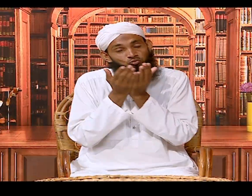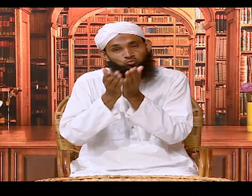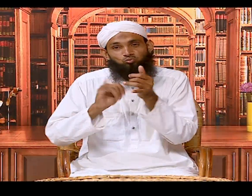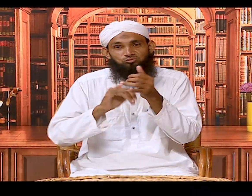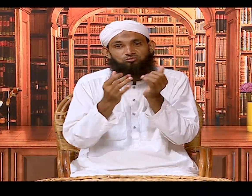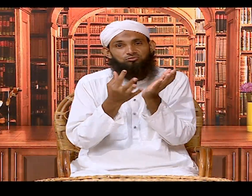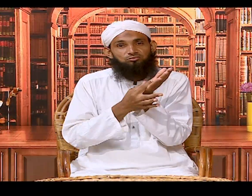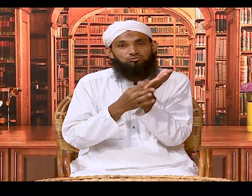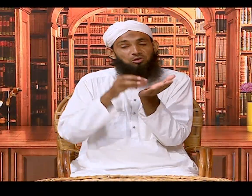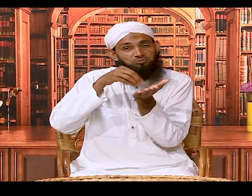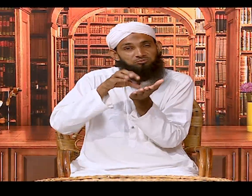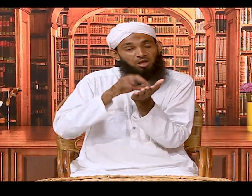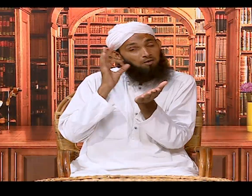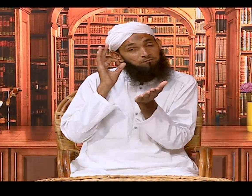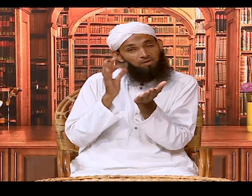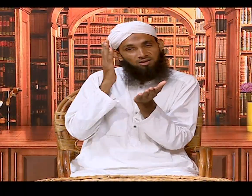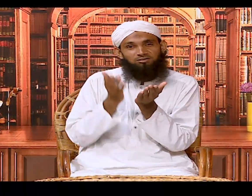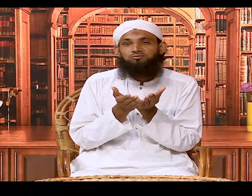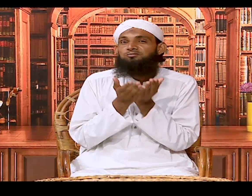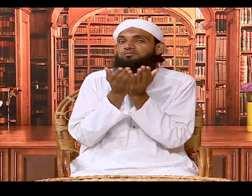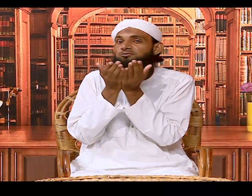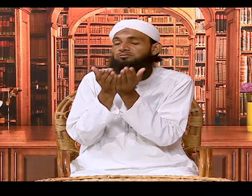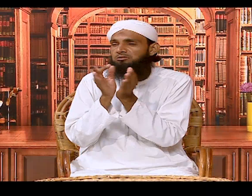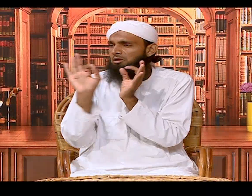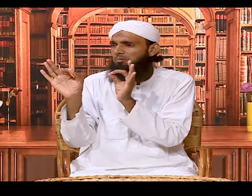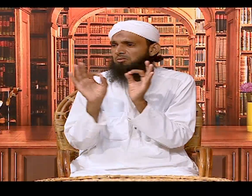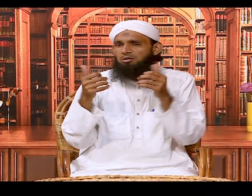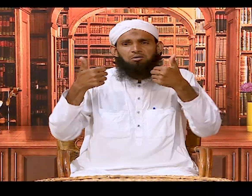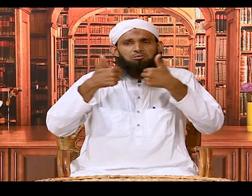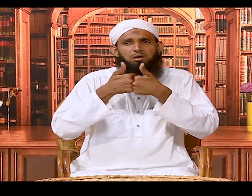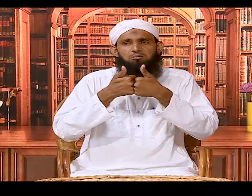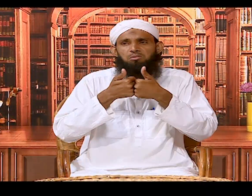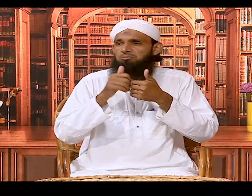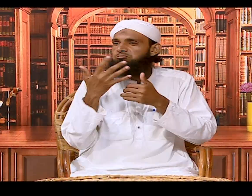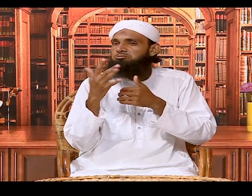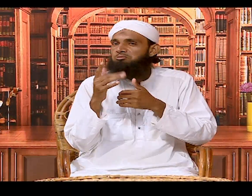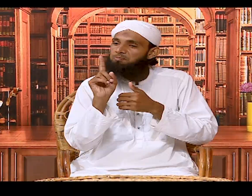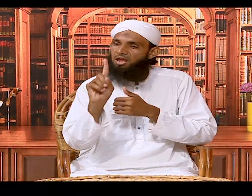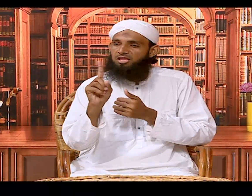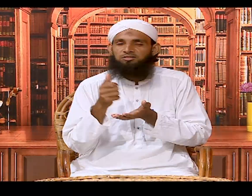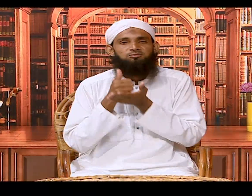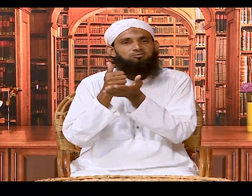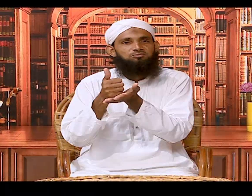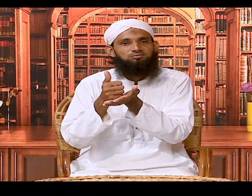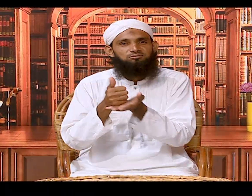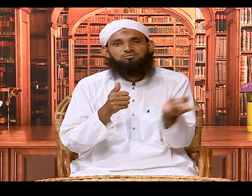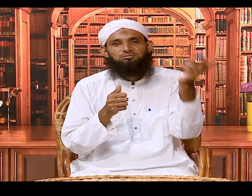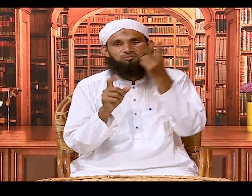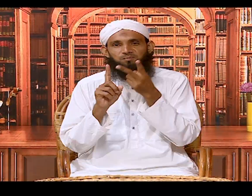حضرت عثمان غنی رضی اللہ عنہ کے لیے ایسی دعا فرمائی کہ آپ کو ایسی دعا کبھی کسی کے لیے کرتے نہیں دیکھا۔ ایک روایت